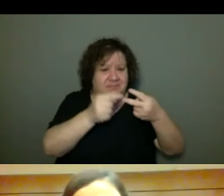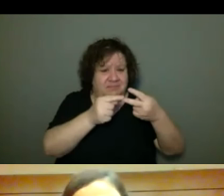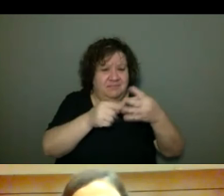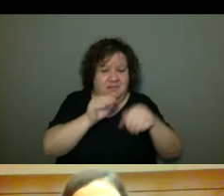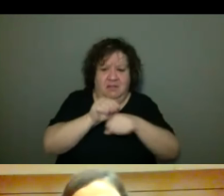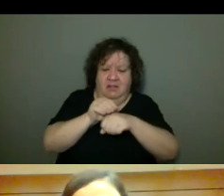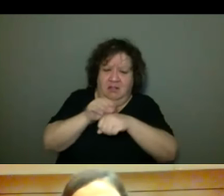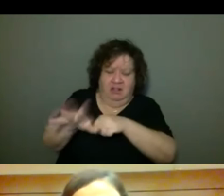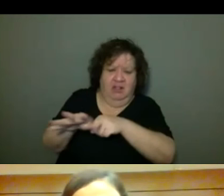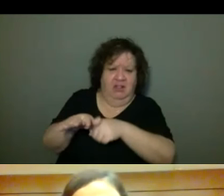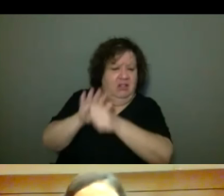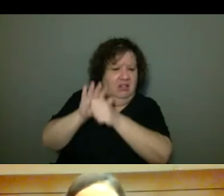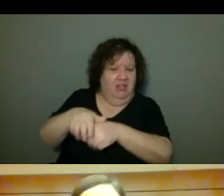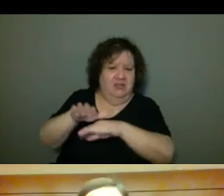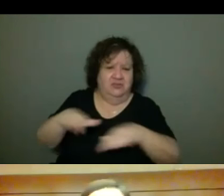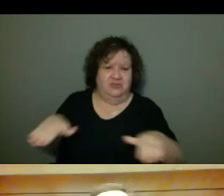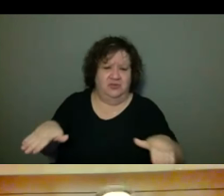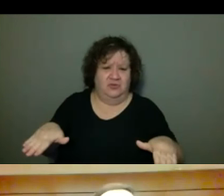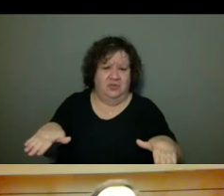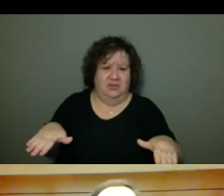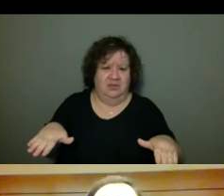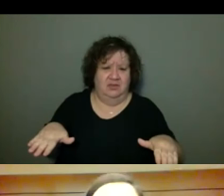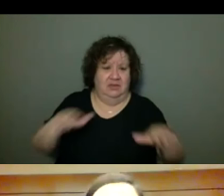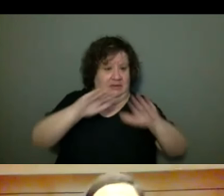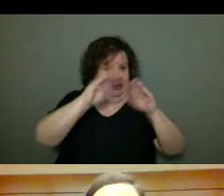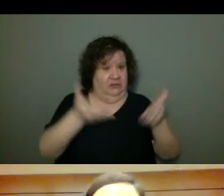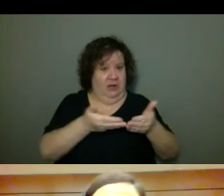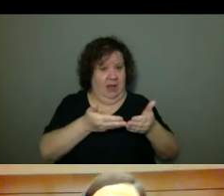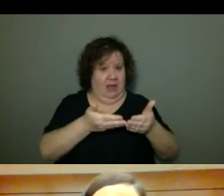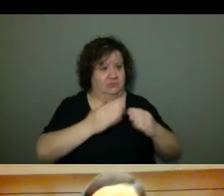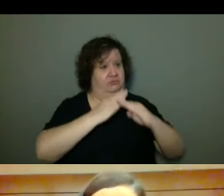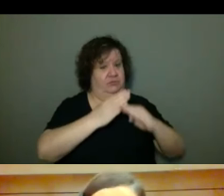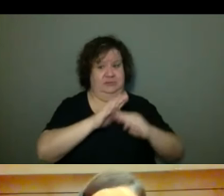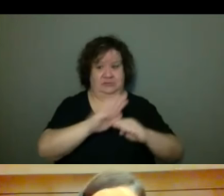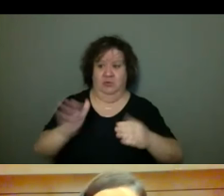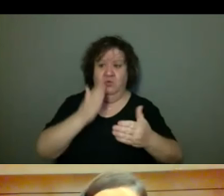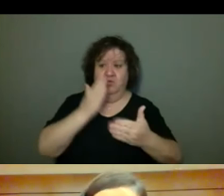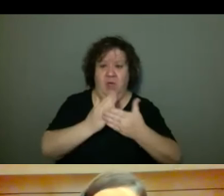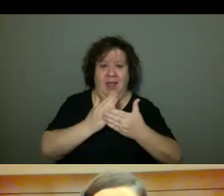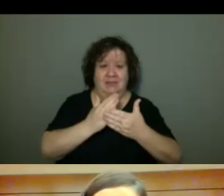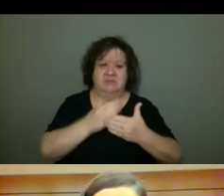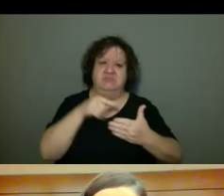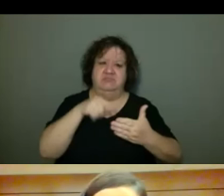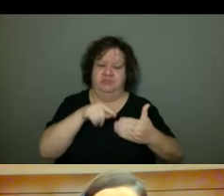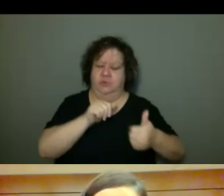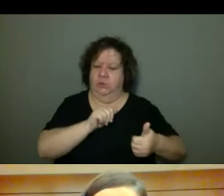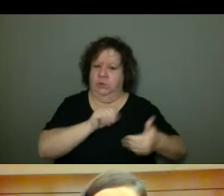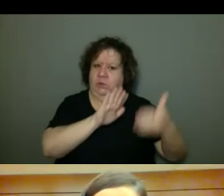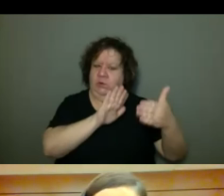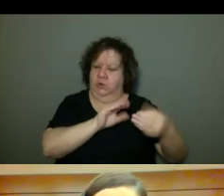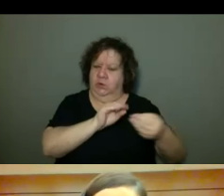Por eso la protección de sus derechos sigue siendo un reto. También